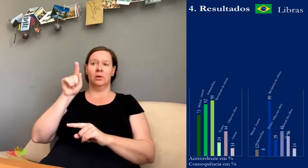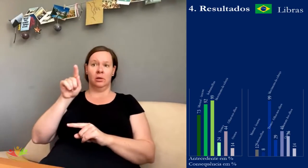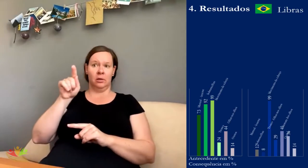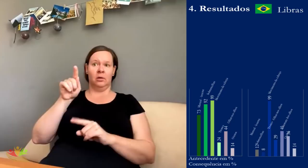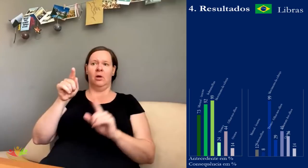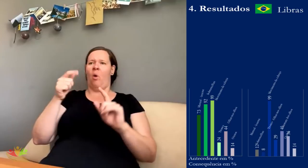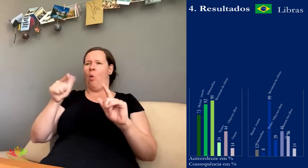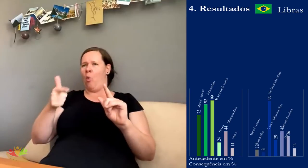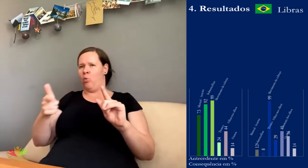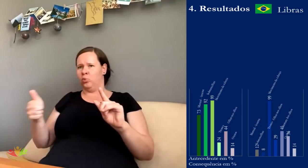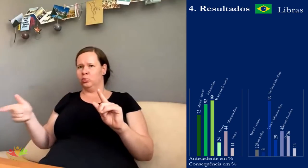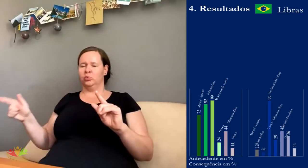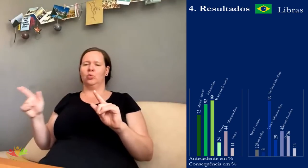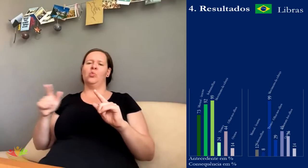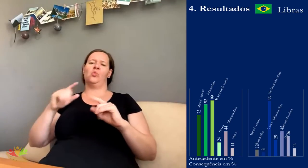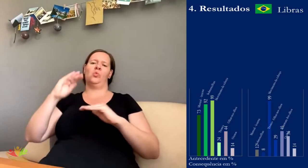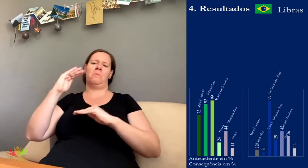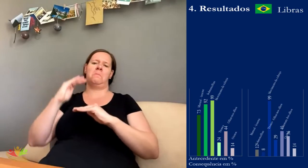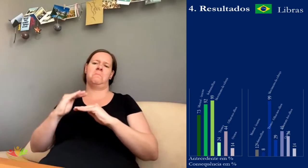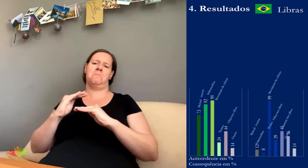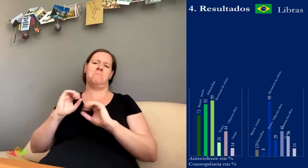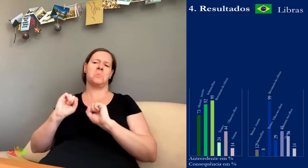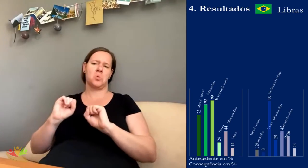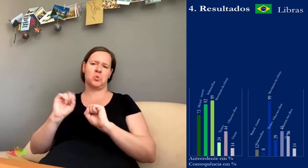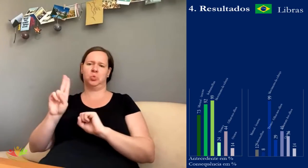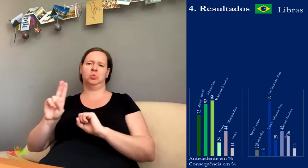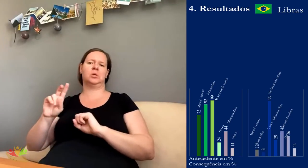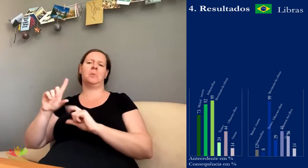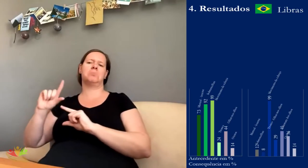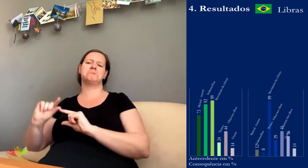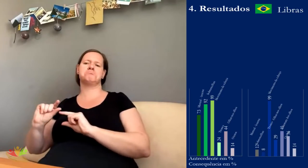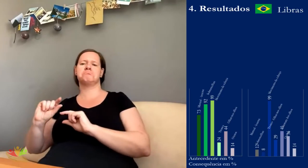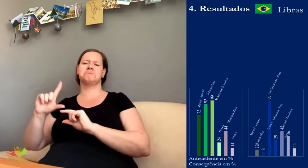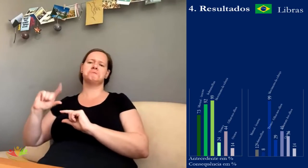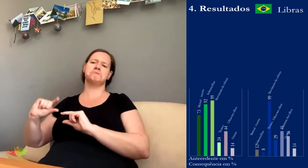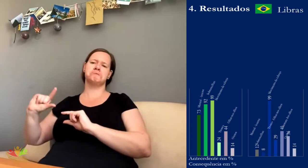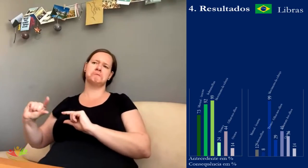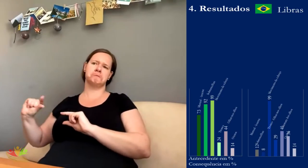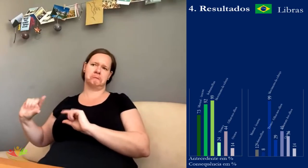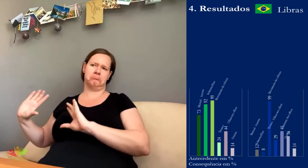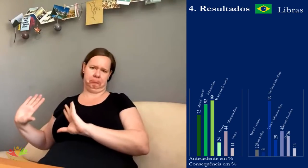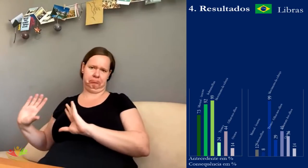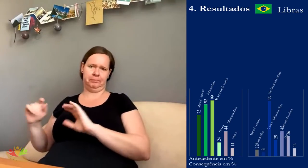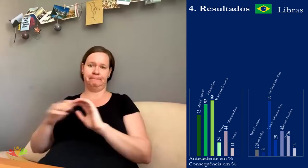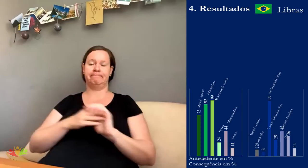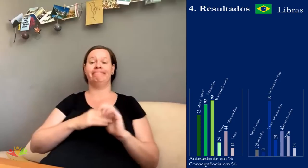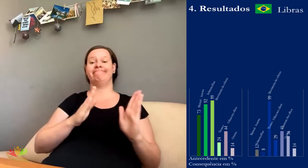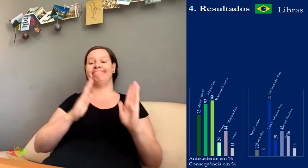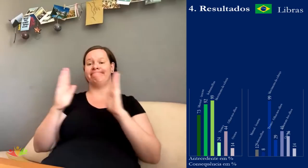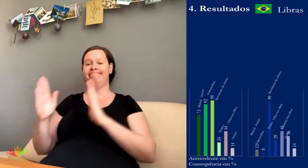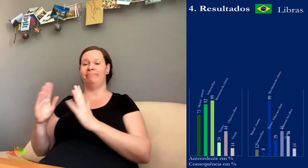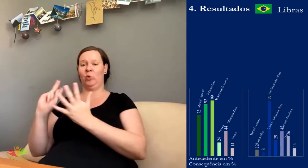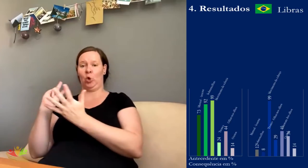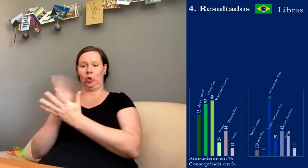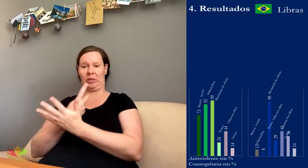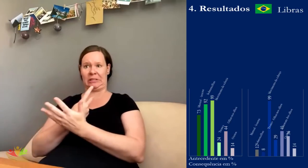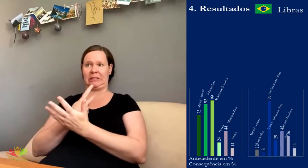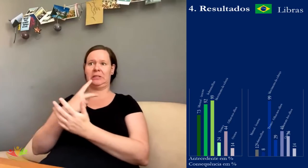pelos participantes, é de uso obrigatório na oração antecedente. Outras estratégias são utilizadas, mas são em menor